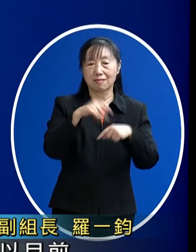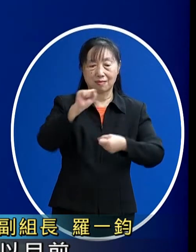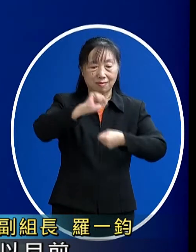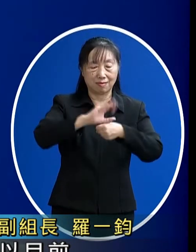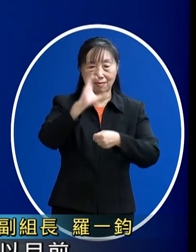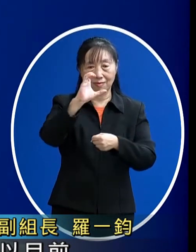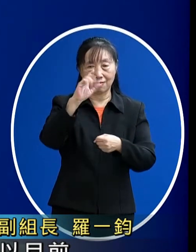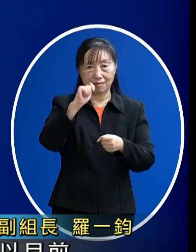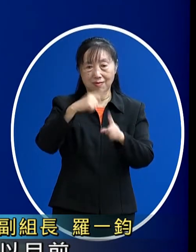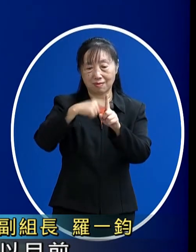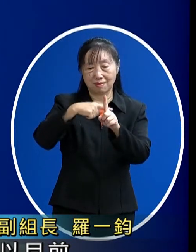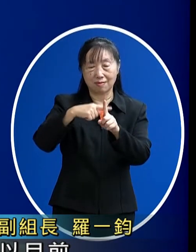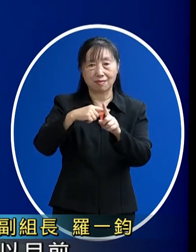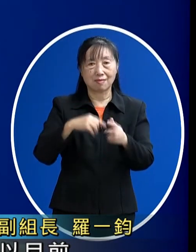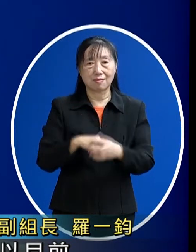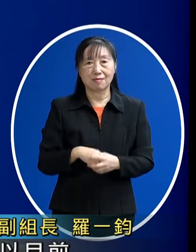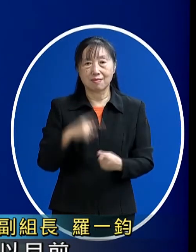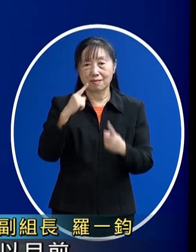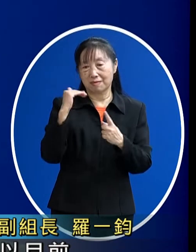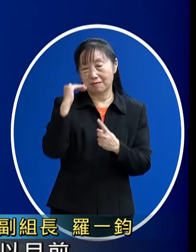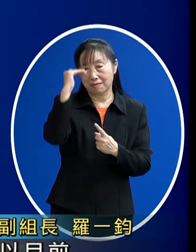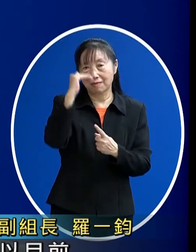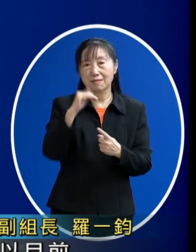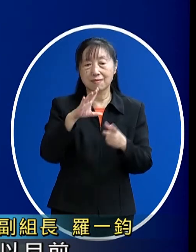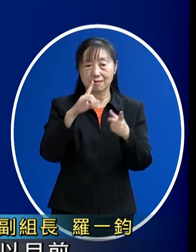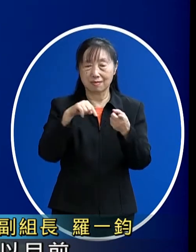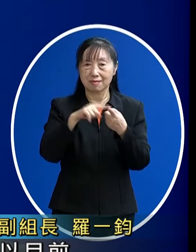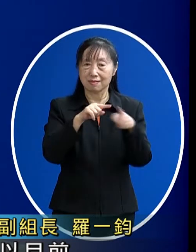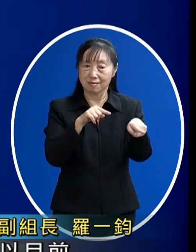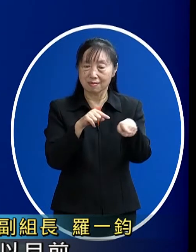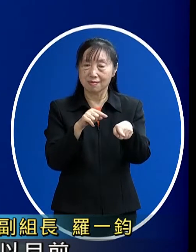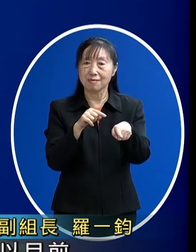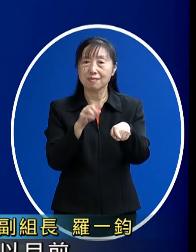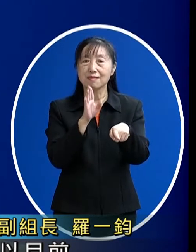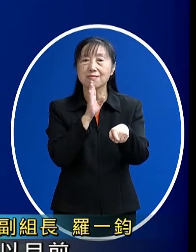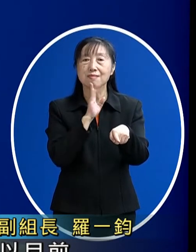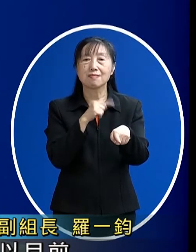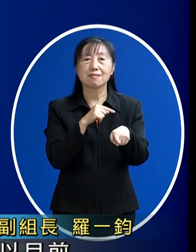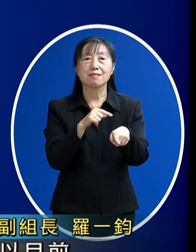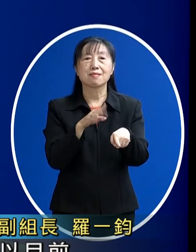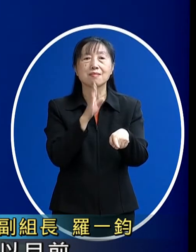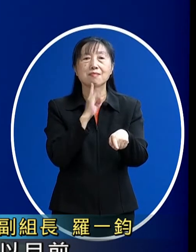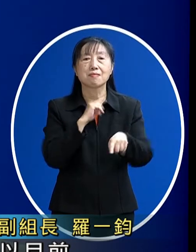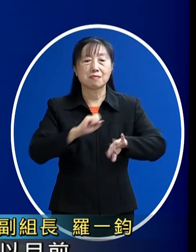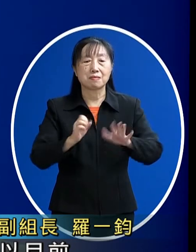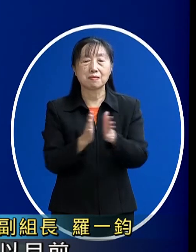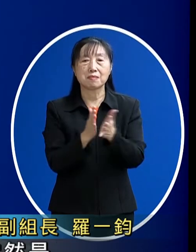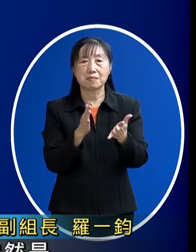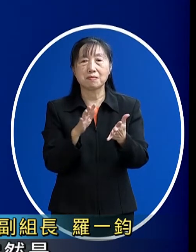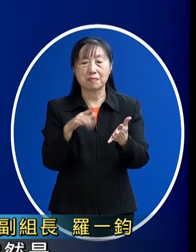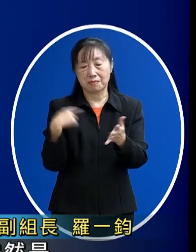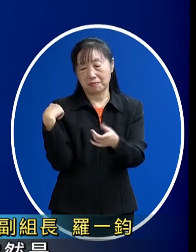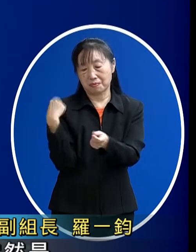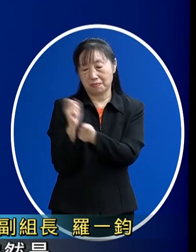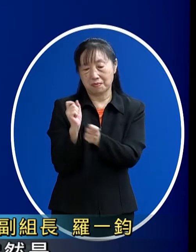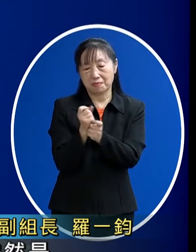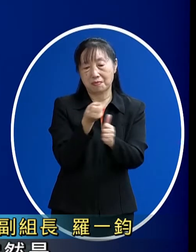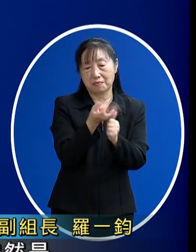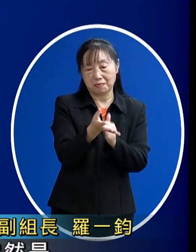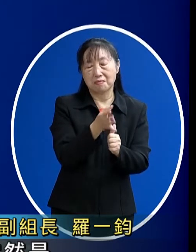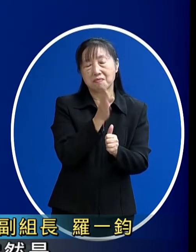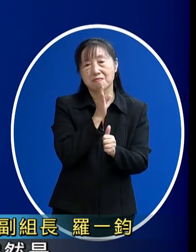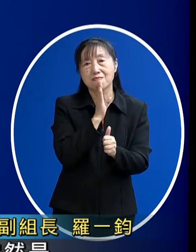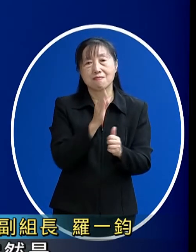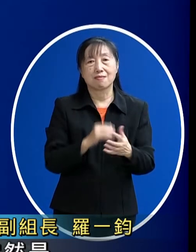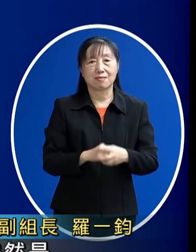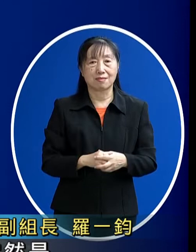值比较高哈，所以目前应该是在急性期的感染的一个阶段，就是最近才刚感染